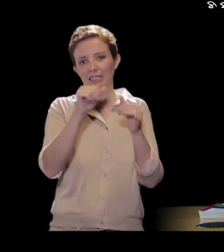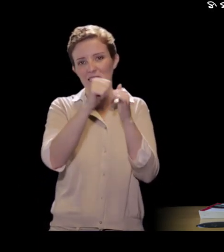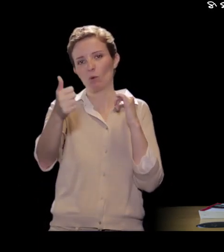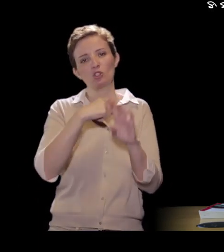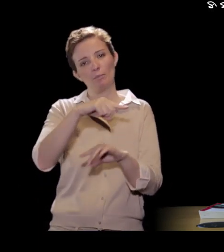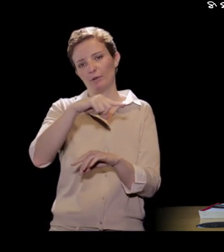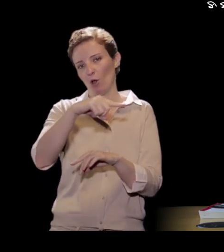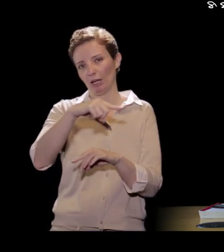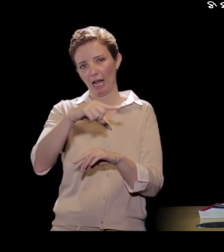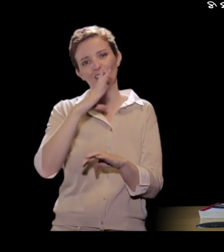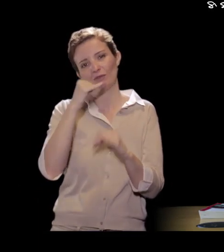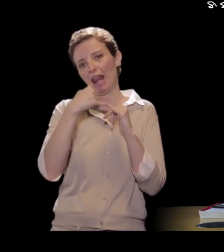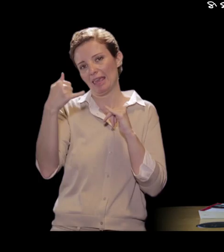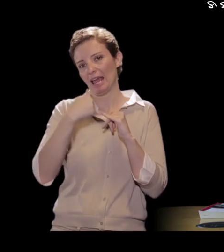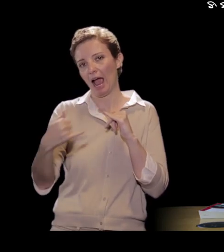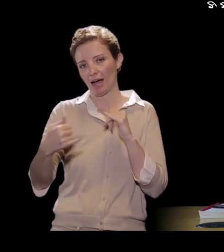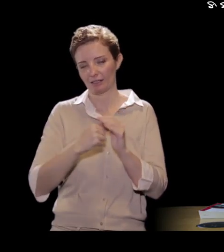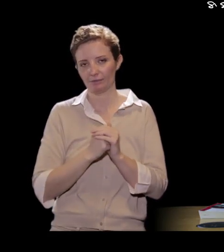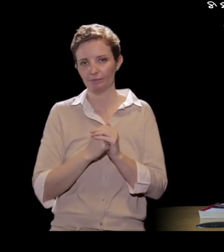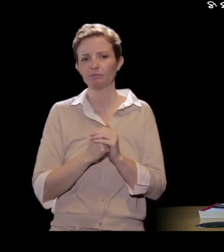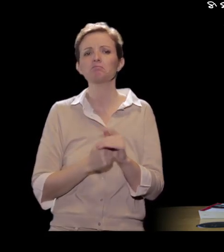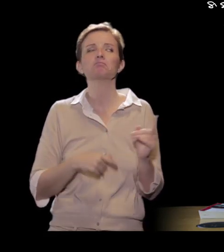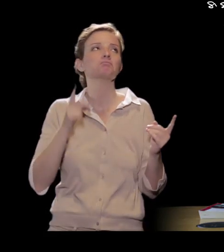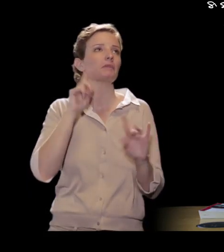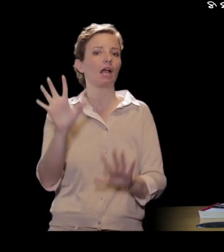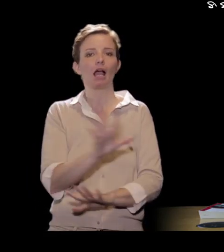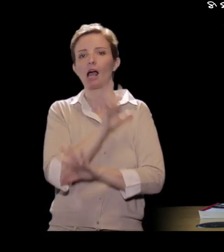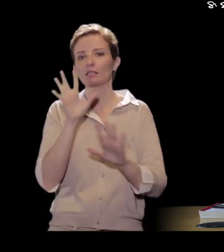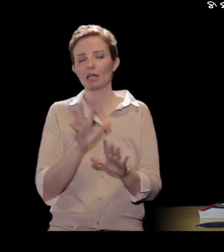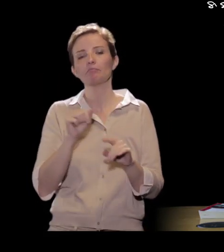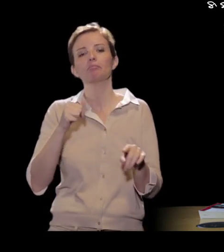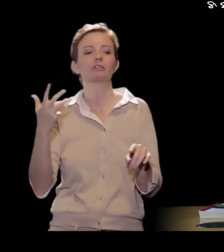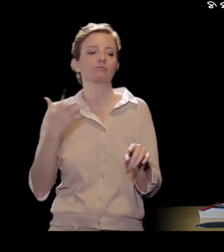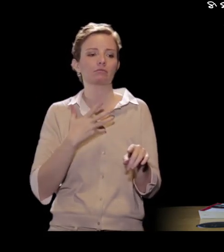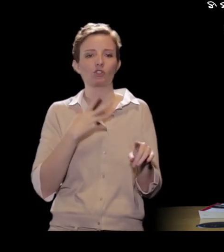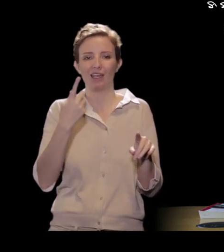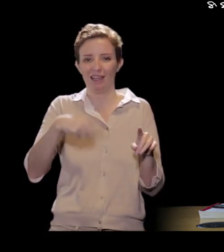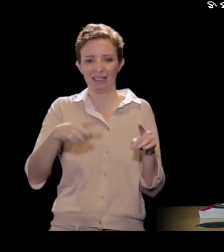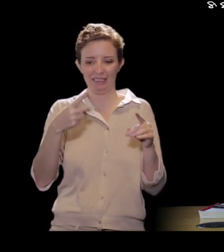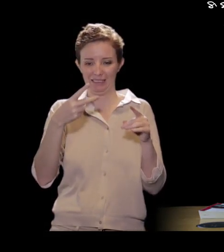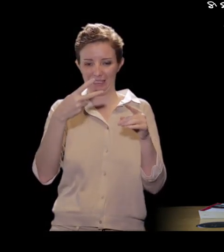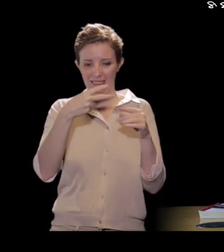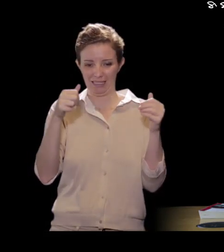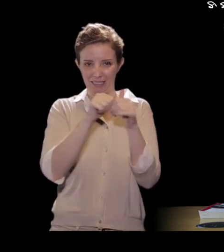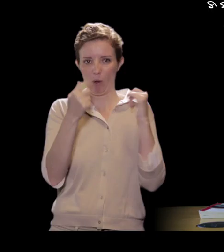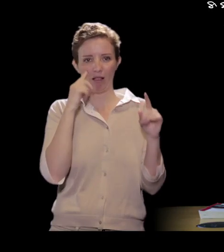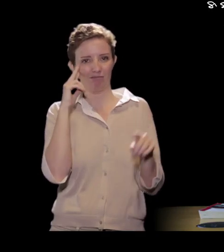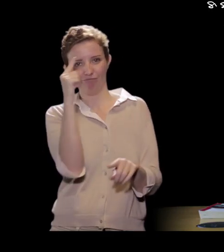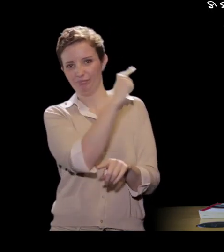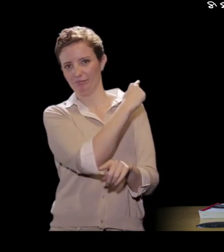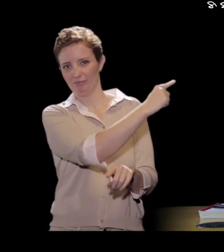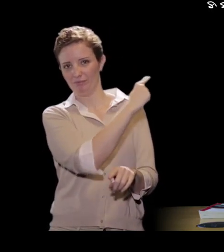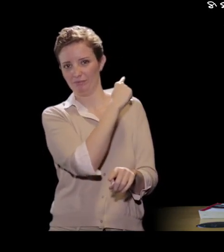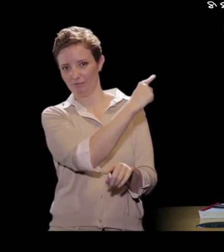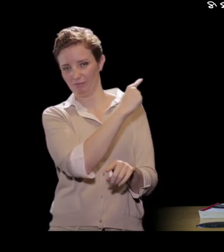primo grado quindi quella lineari consideriamo per esempio di avere a che fare con questa disequazioni e quest'altra